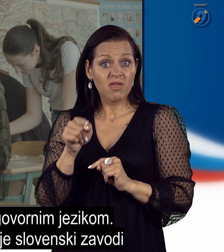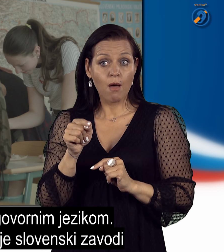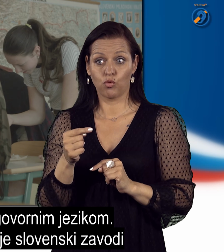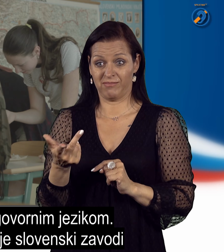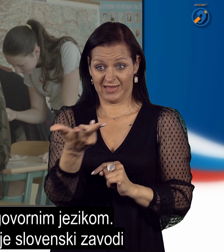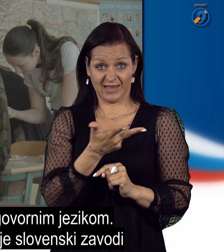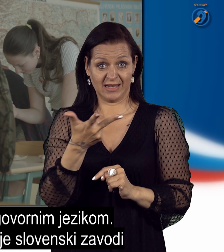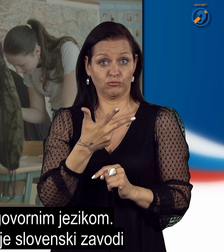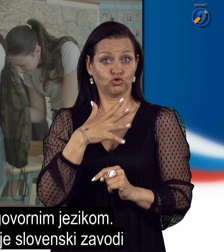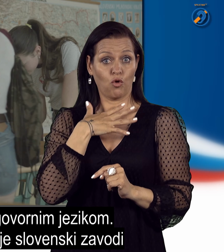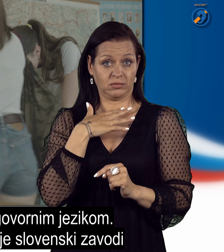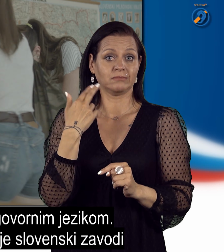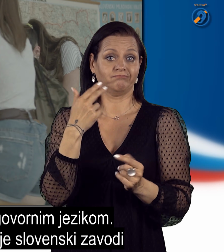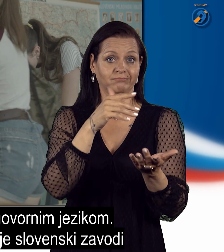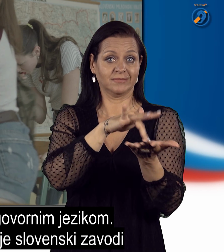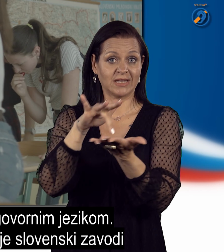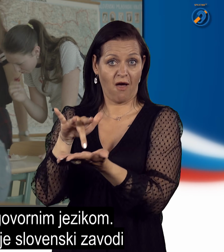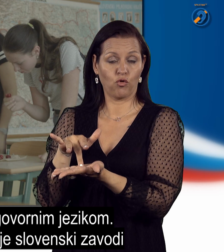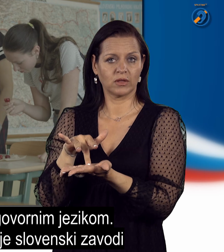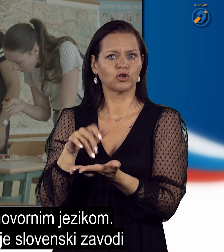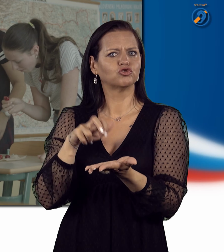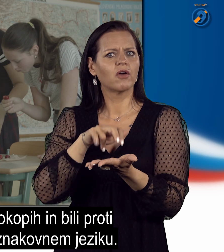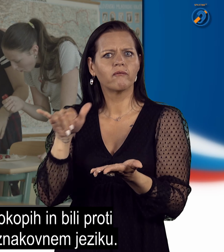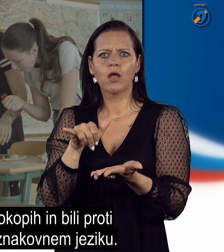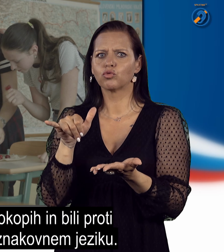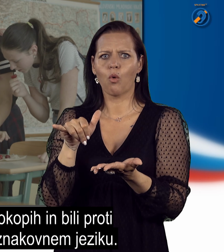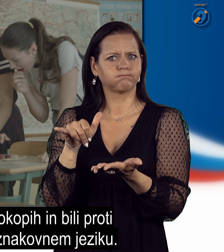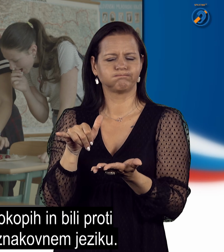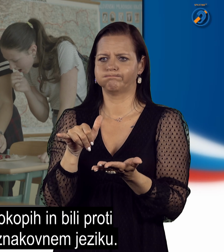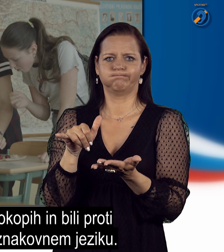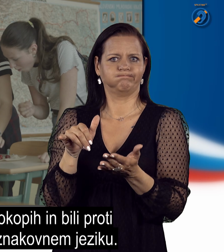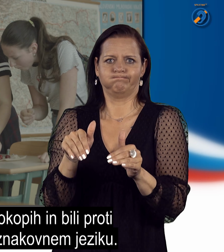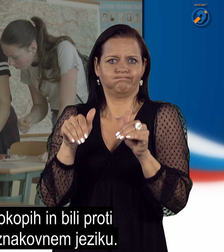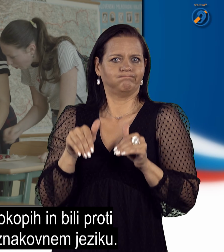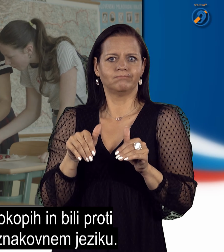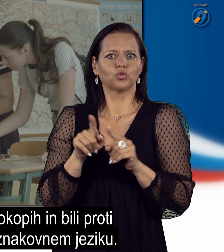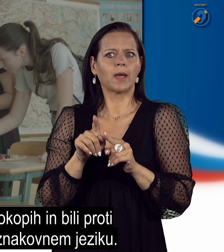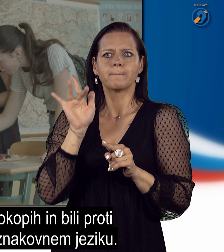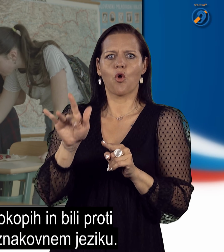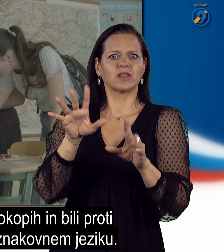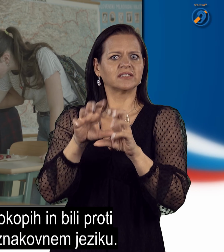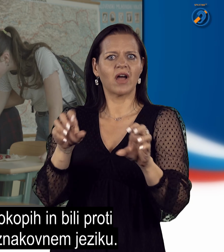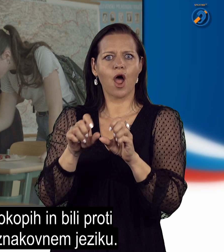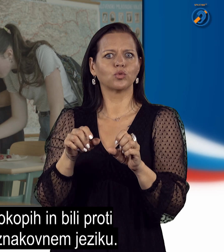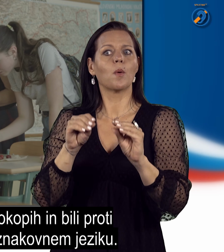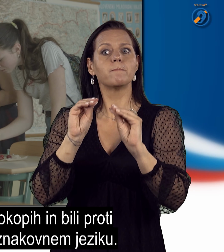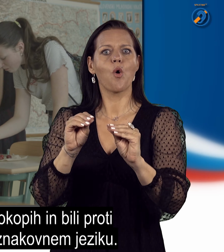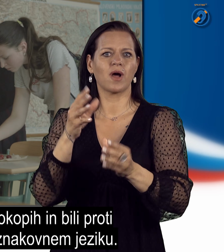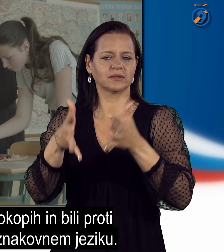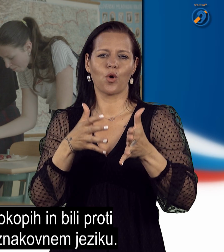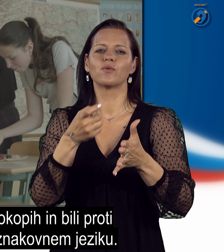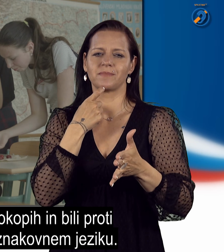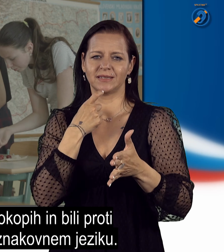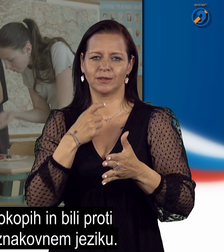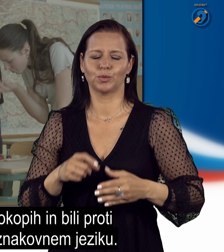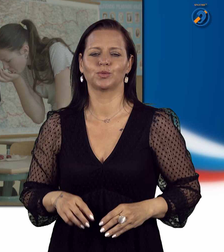Kljub temu so vsi 3 slovenski zavodi še vedno stali na okopih in bili proti izvajanju pouka v znakovnem jeziku.